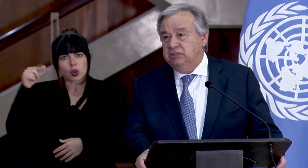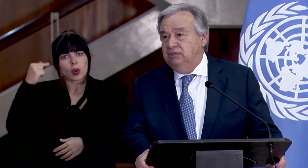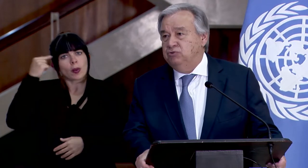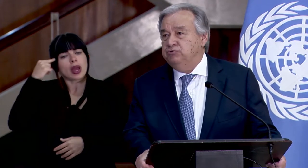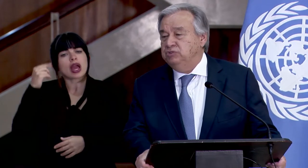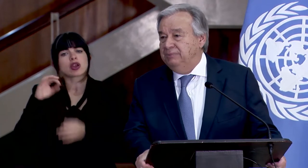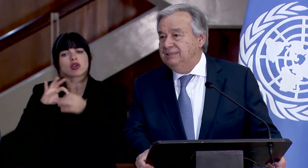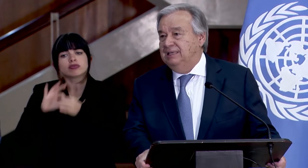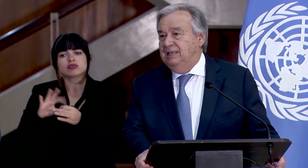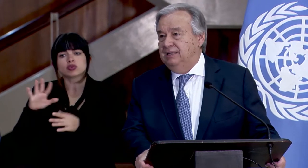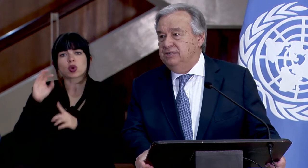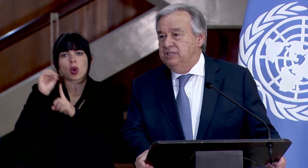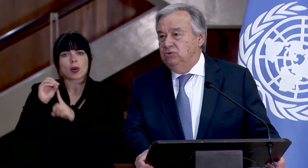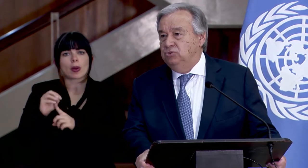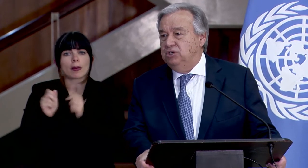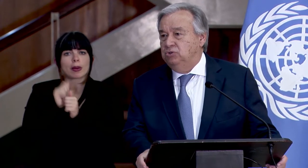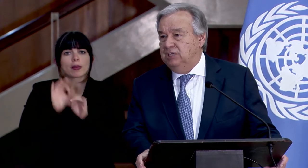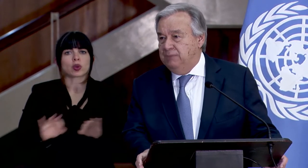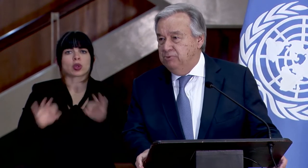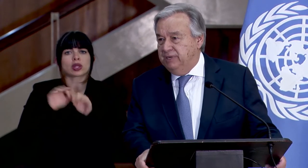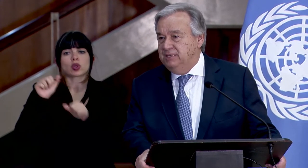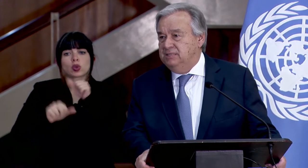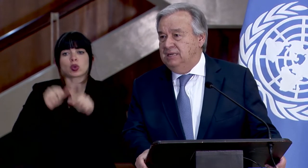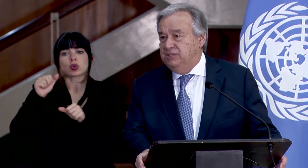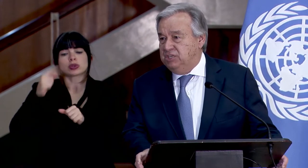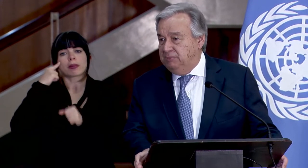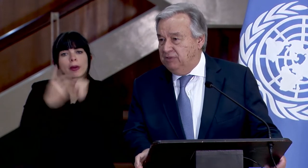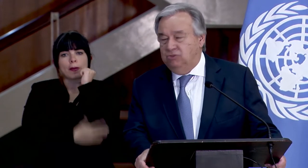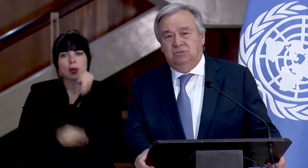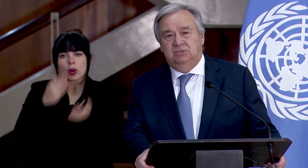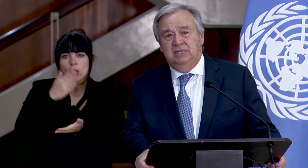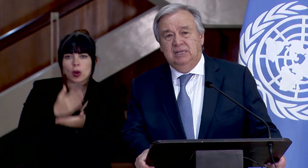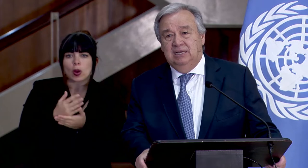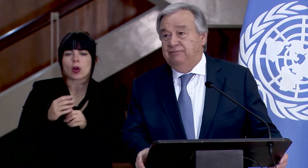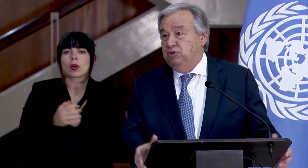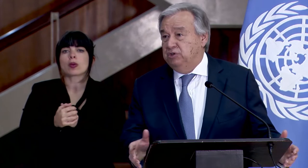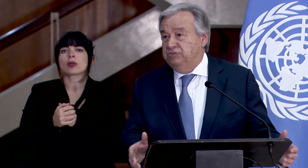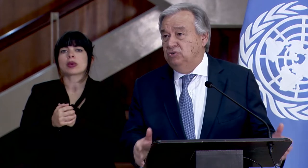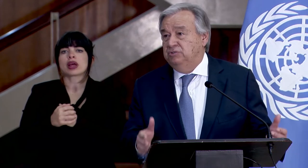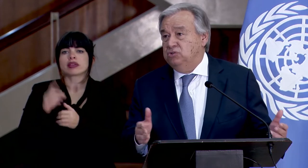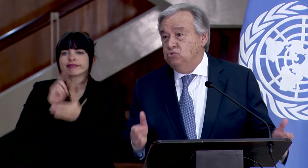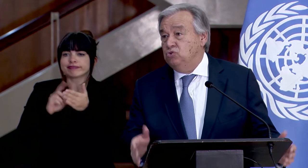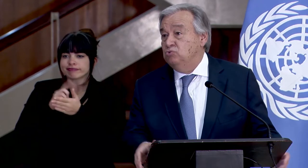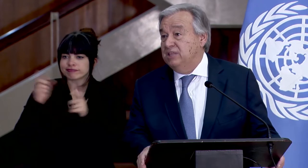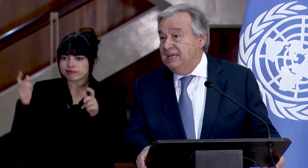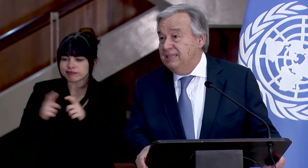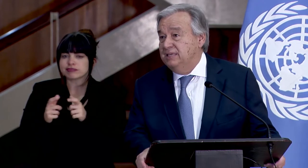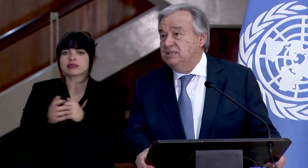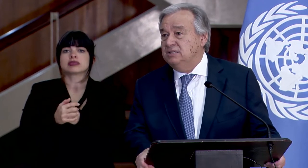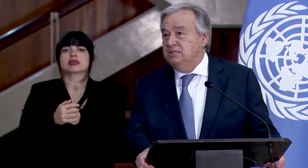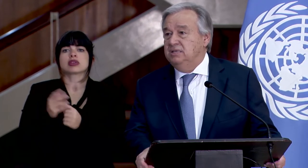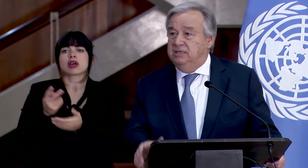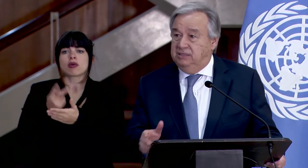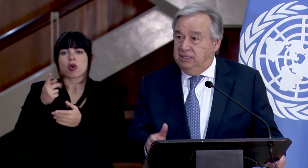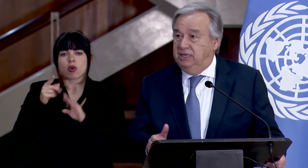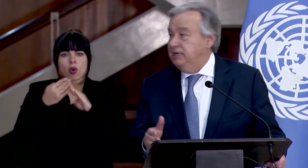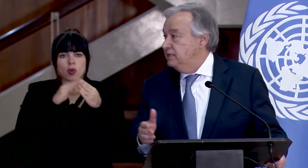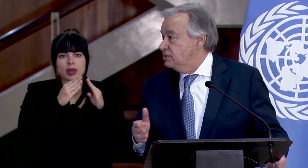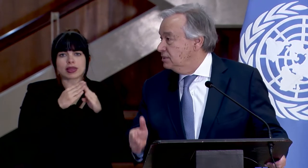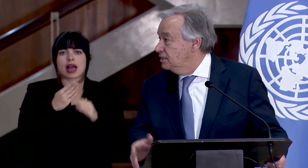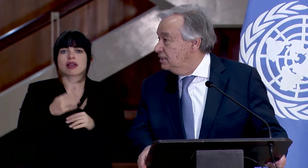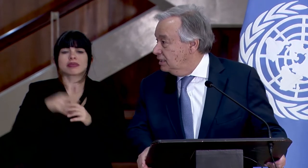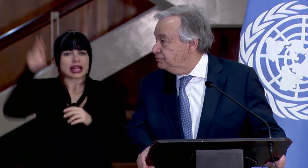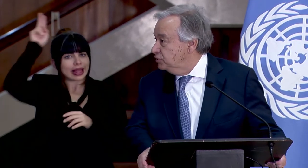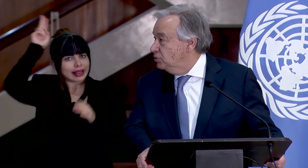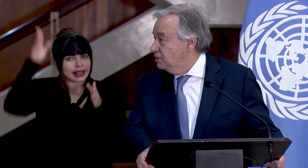los objetivos fundamentales de lucha contra la pobreza, la discriminación, la valoración de sus comunidades